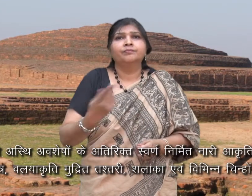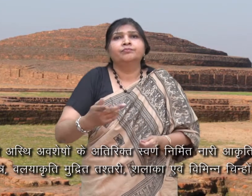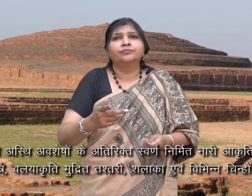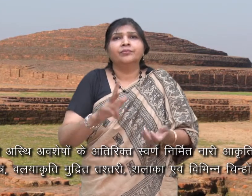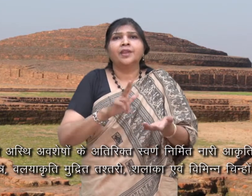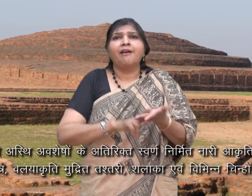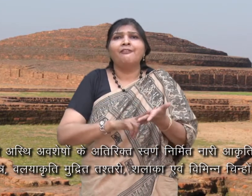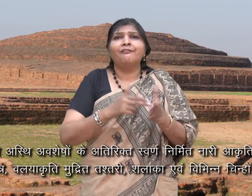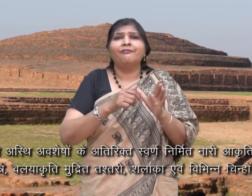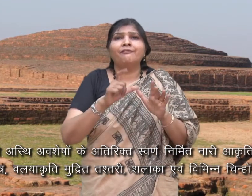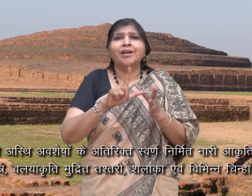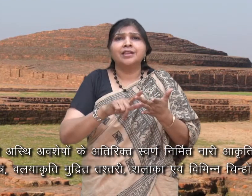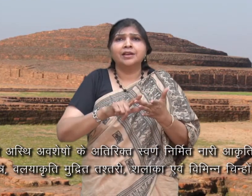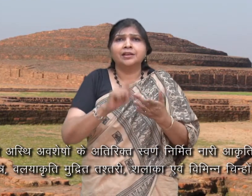वलयाकृति मुद्रित दश्तरी,